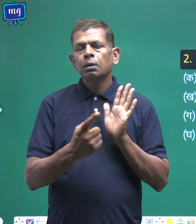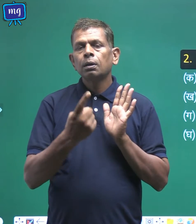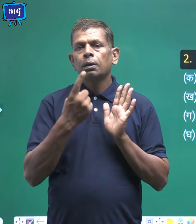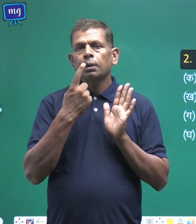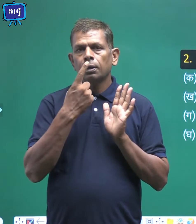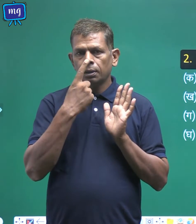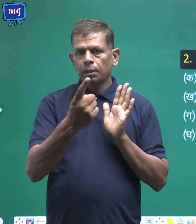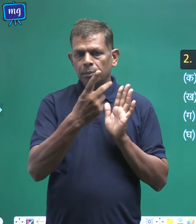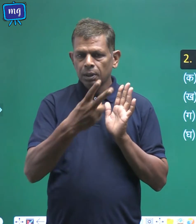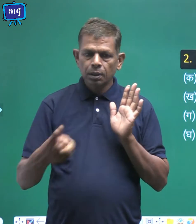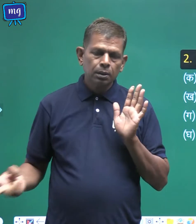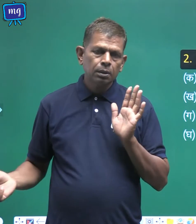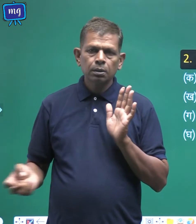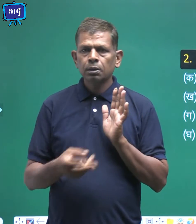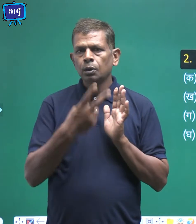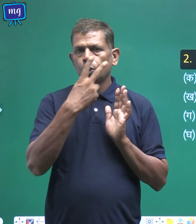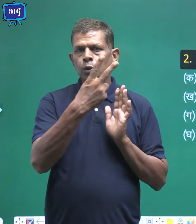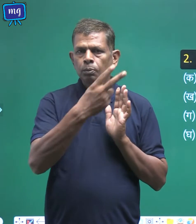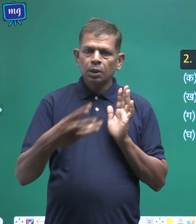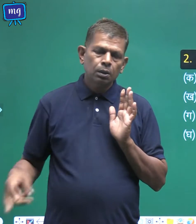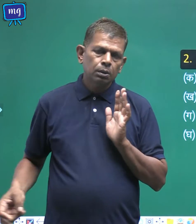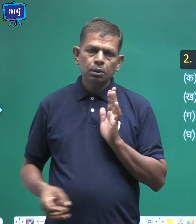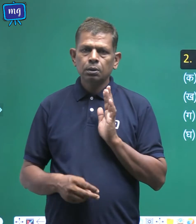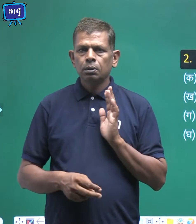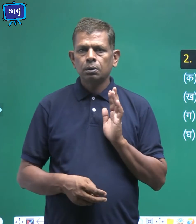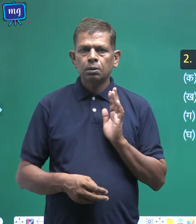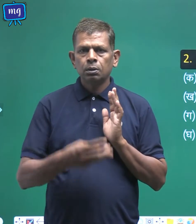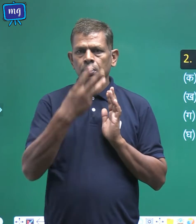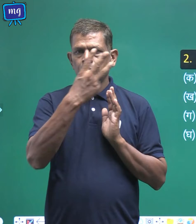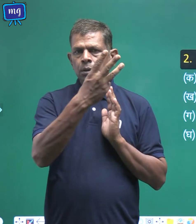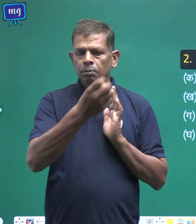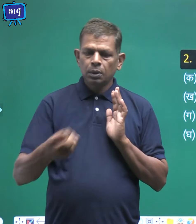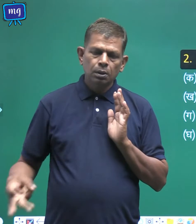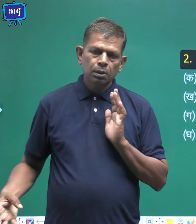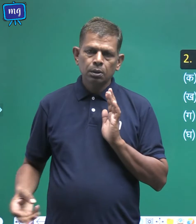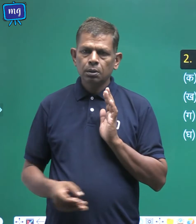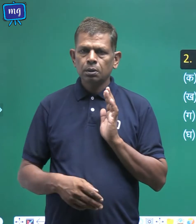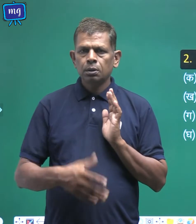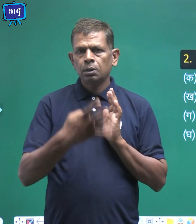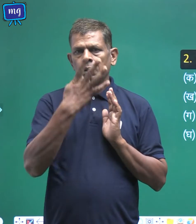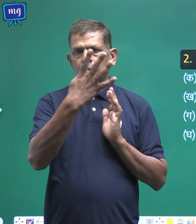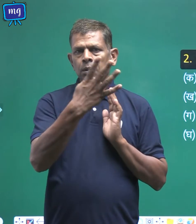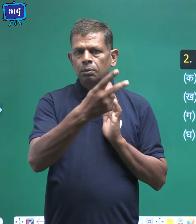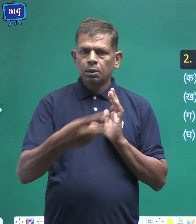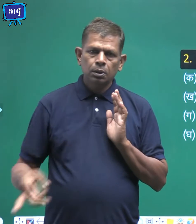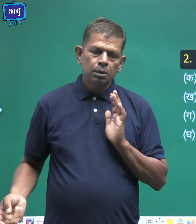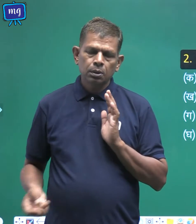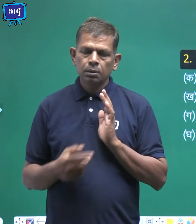1 प्रकार के, 2 प्रकार के, 3 प्रकार के, 4 प्रकार